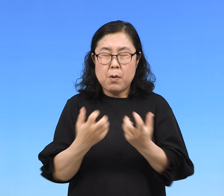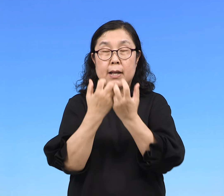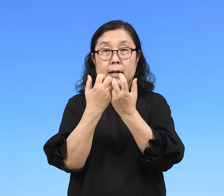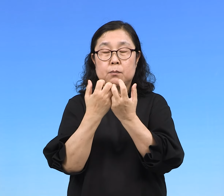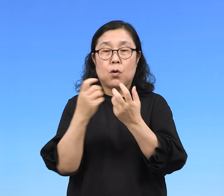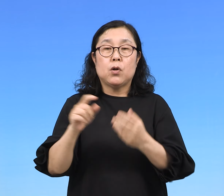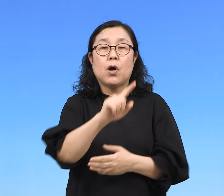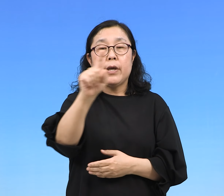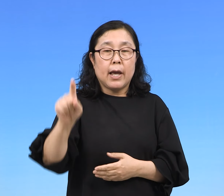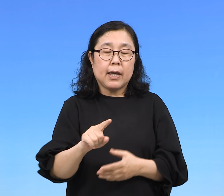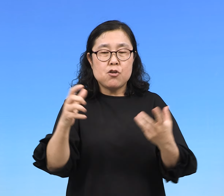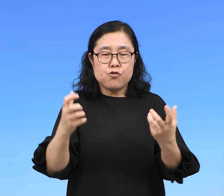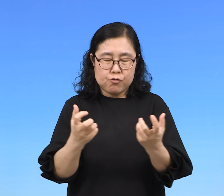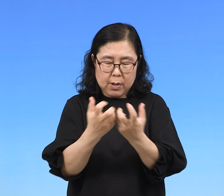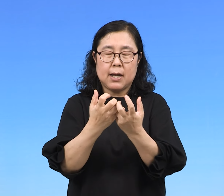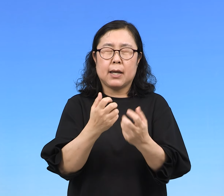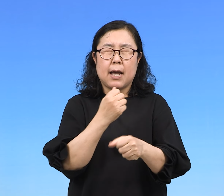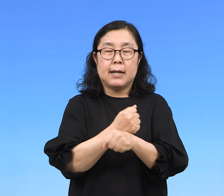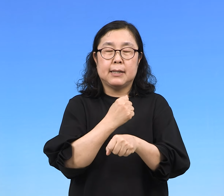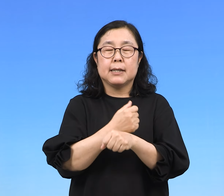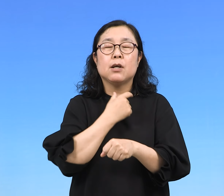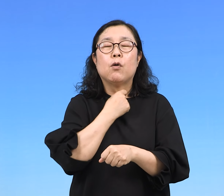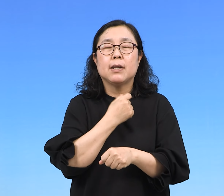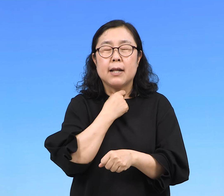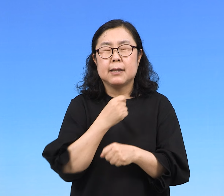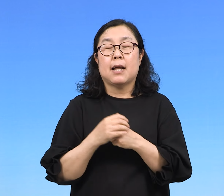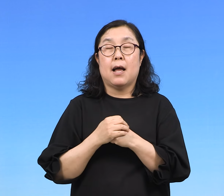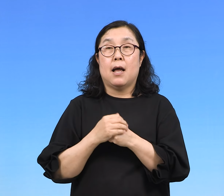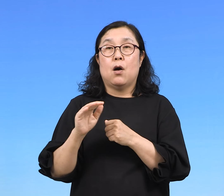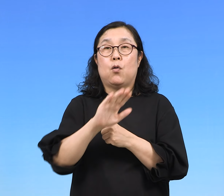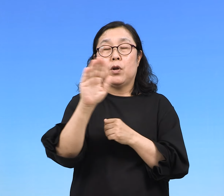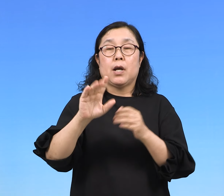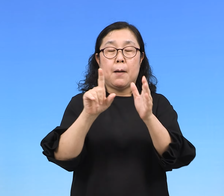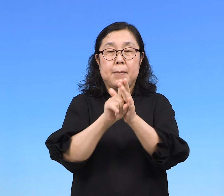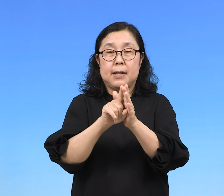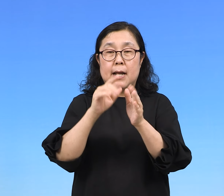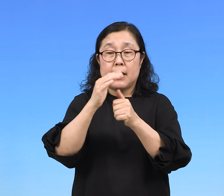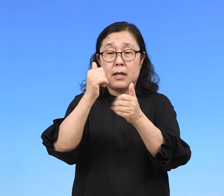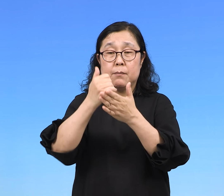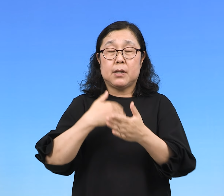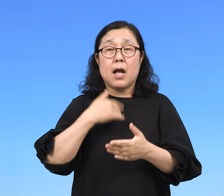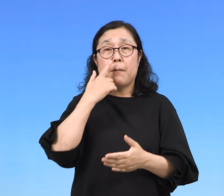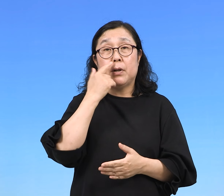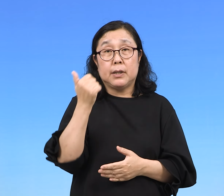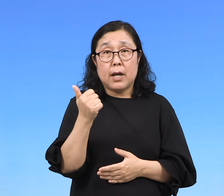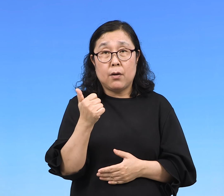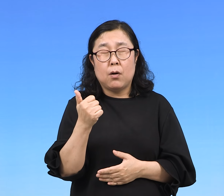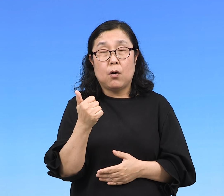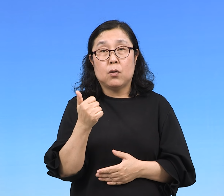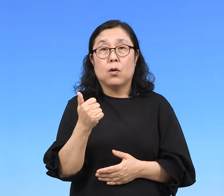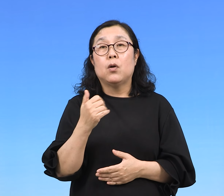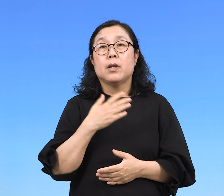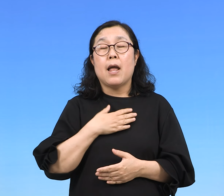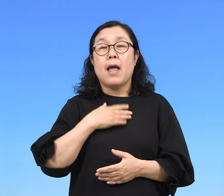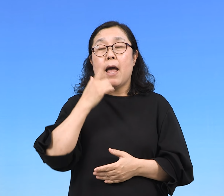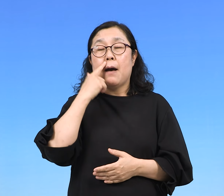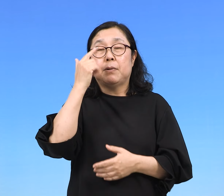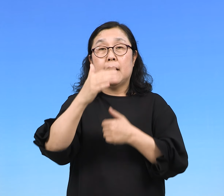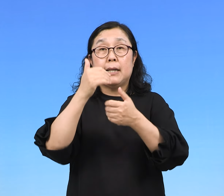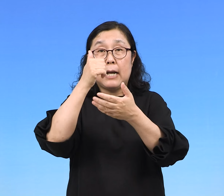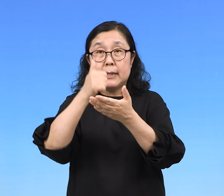너희에게 충만하게 하시기를 구하노라. 여러분, 우리가 믿는 그 하나님은 내 아버지시고 우리가 믿는 내